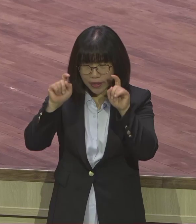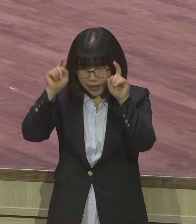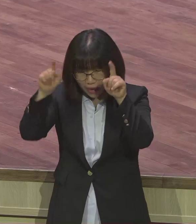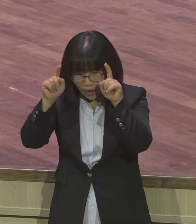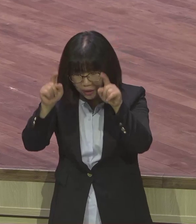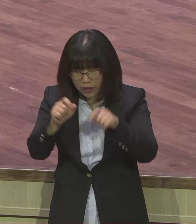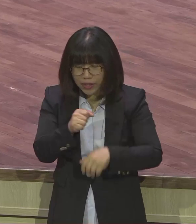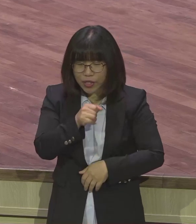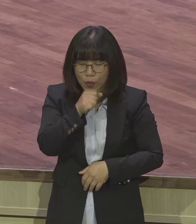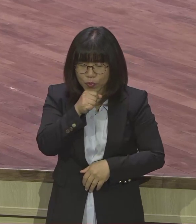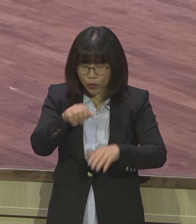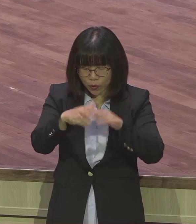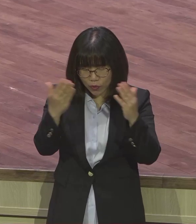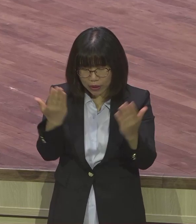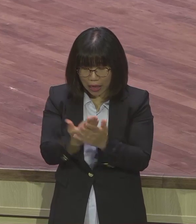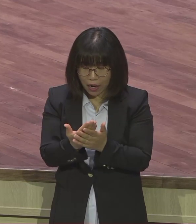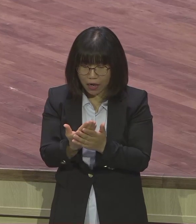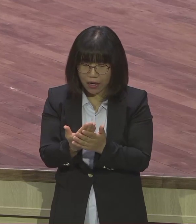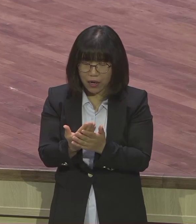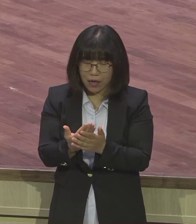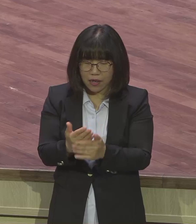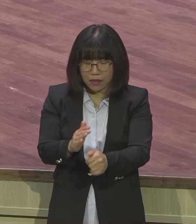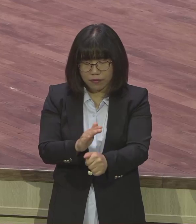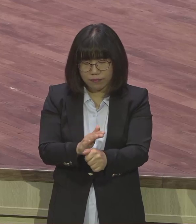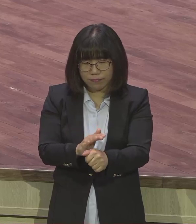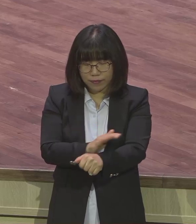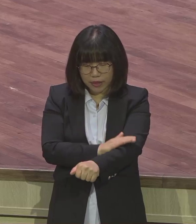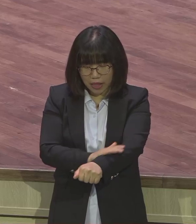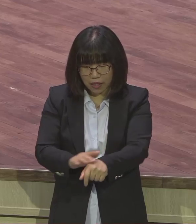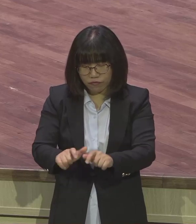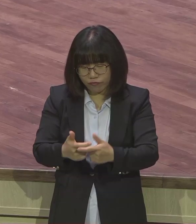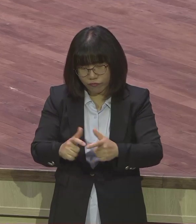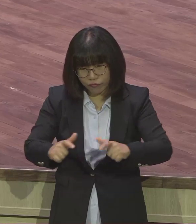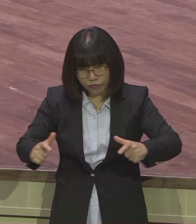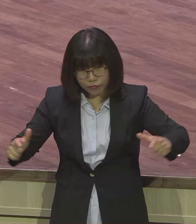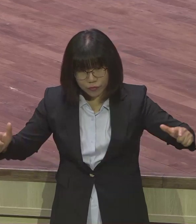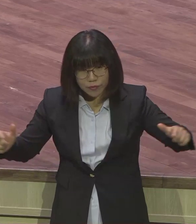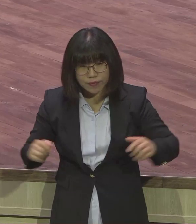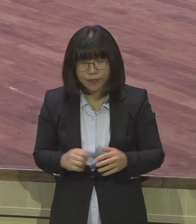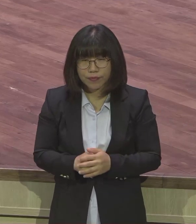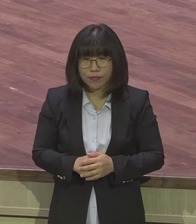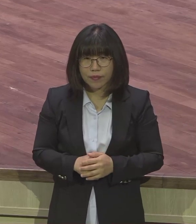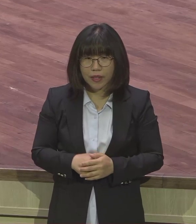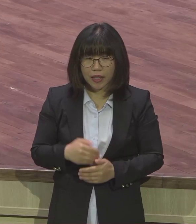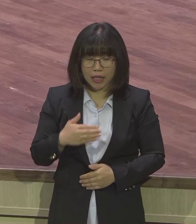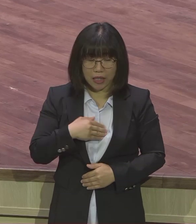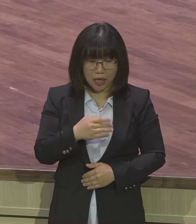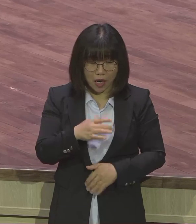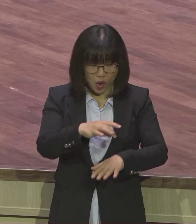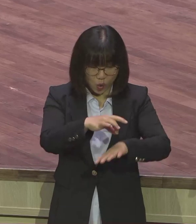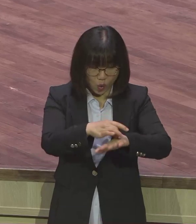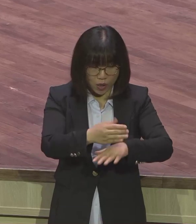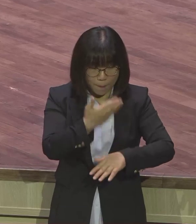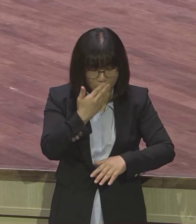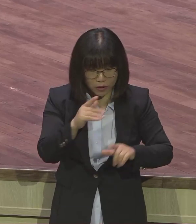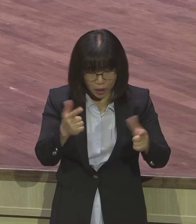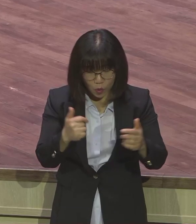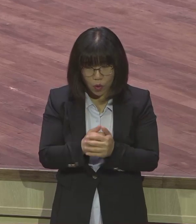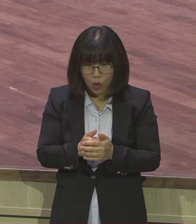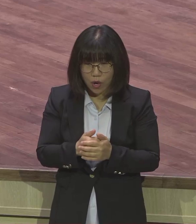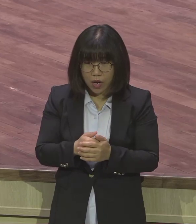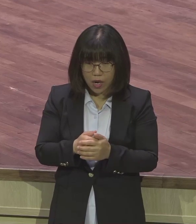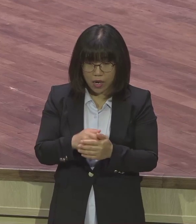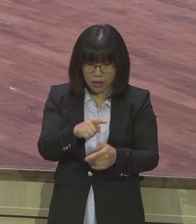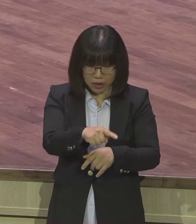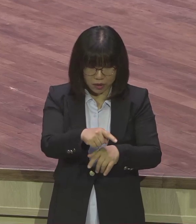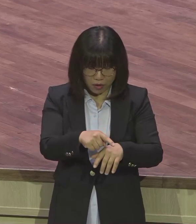암염소들이 낙태하지 아니하였고 또 외삼촌의 양떼 수양을 내가 먹지 아니하였으며 물려 찢긴